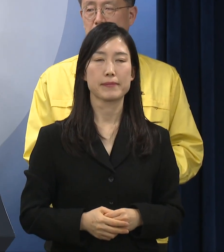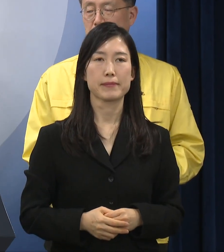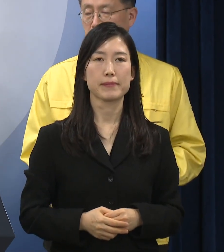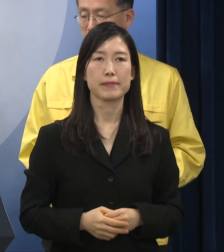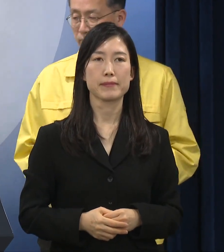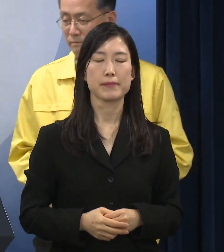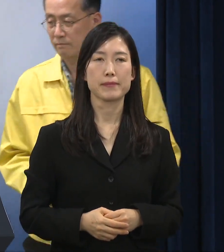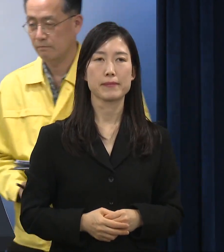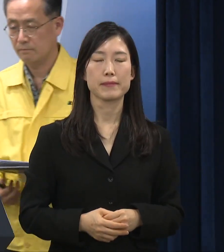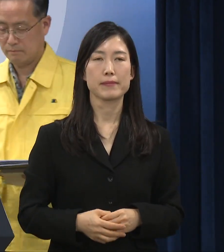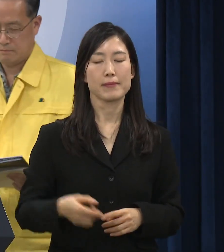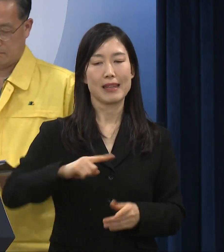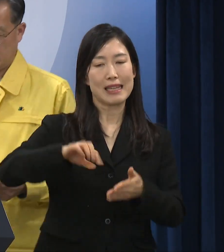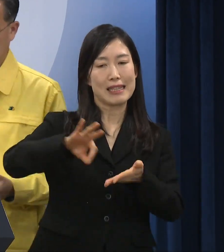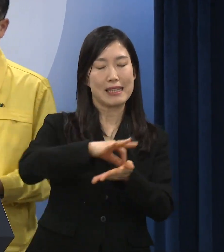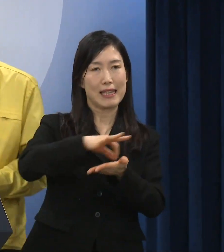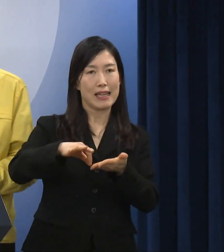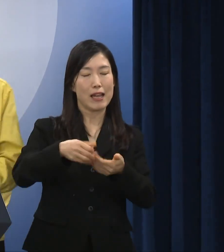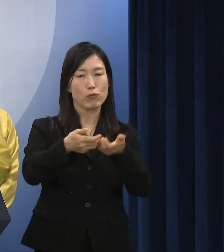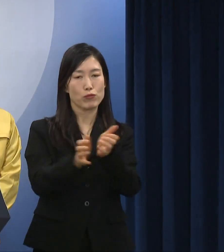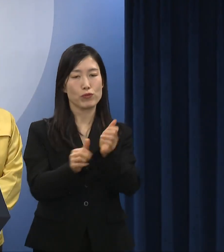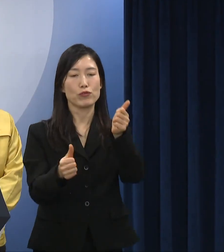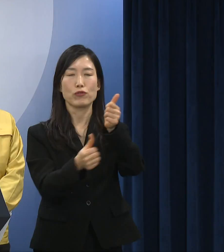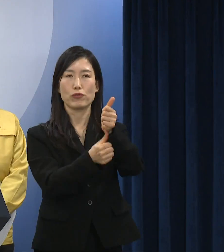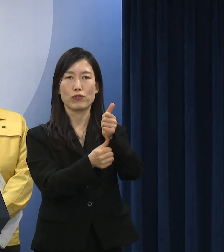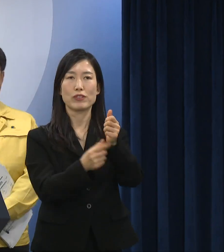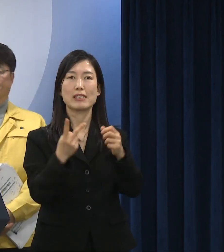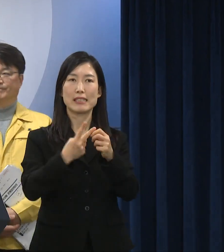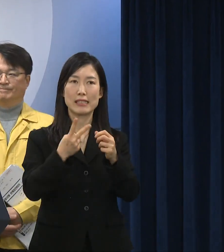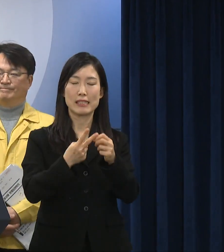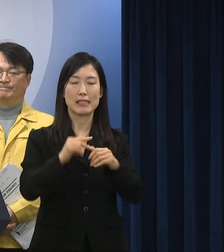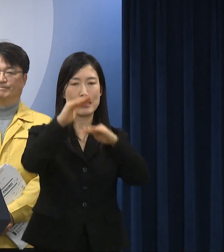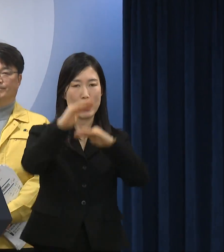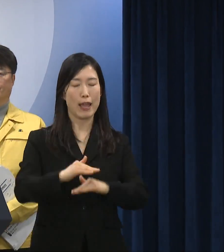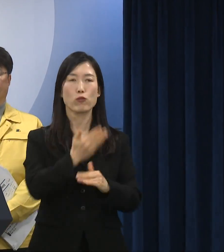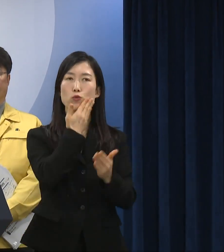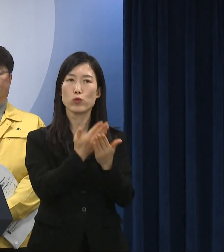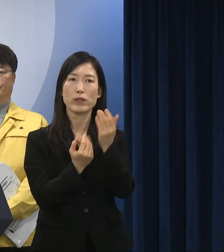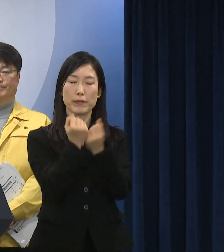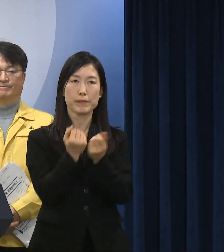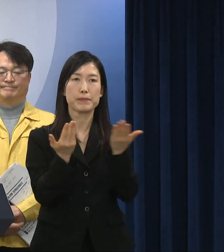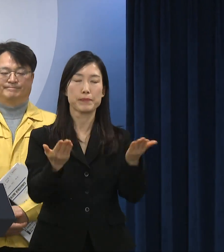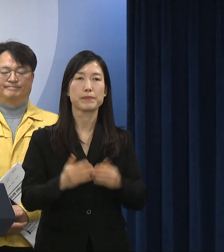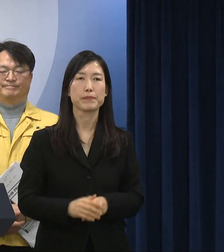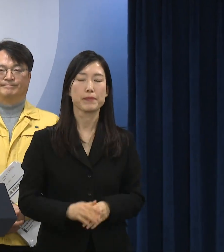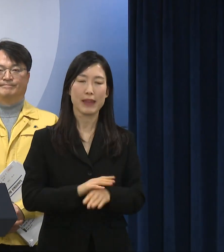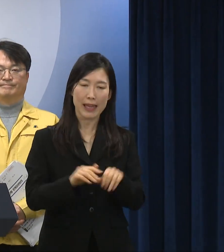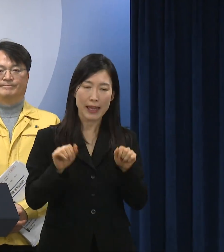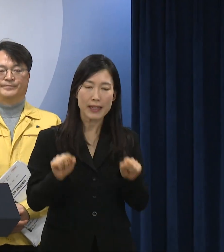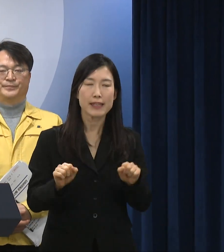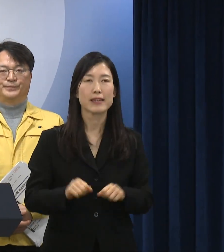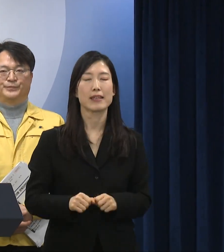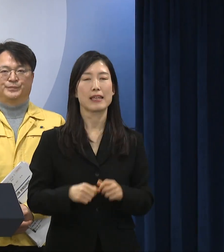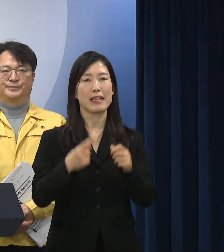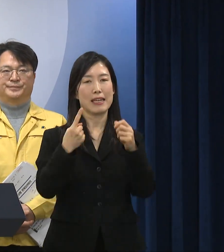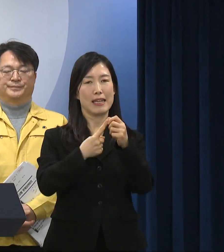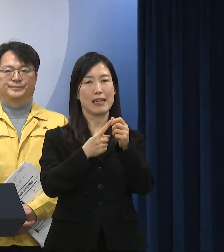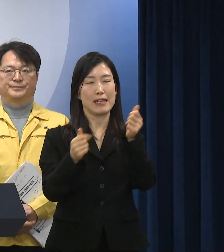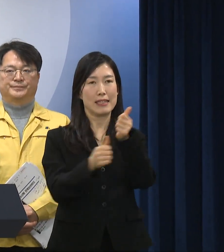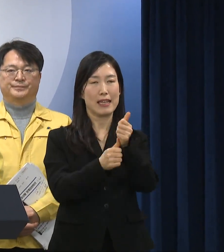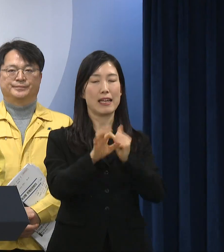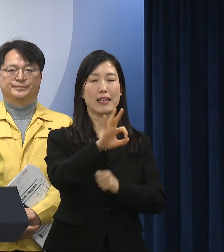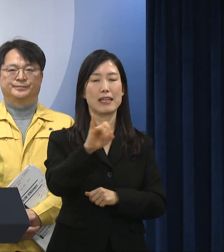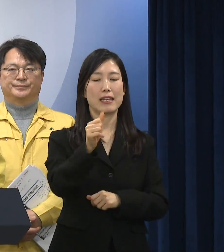다음 이형일 재경부 2차관님 주요 내용 설명해 주시겠습니다. 안녕하십니까. 재정경제부 1차관